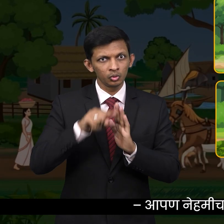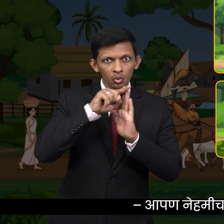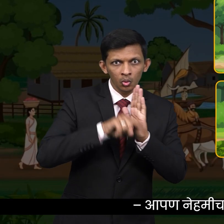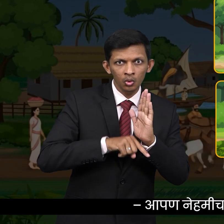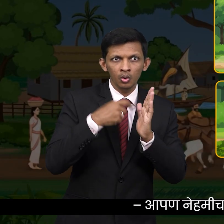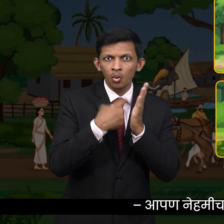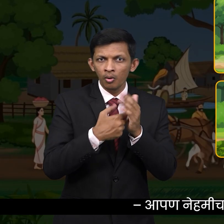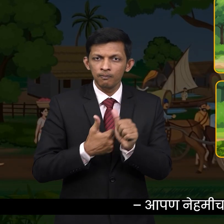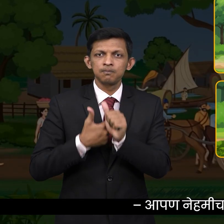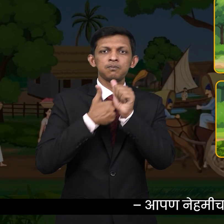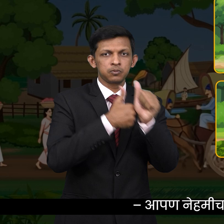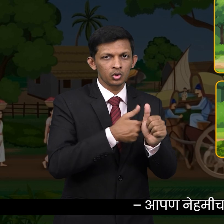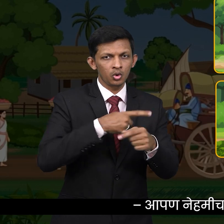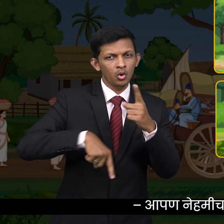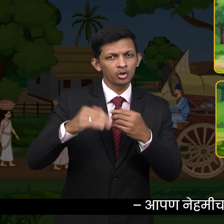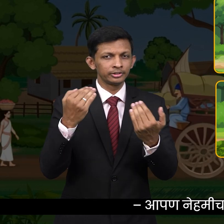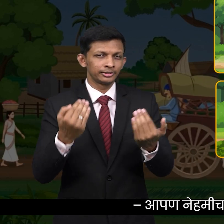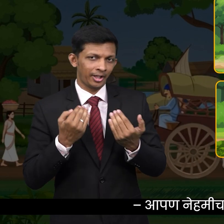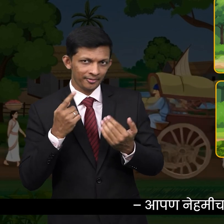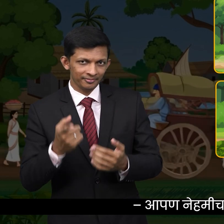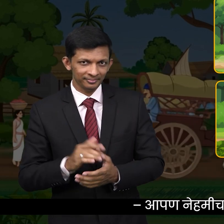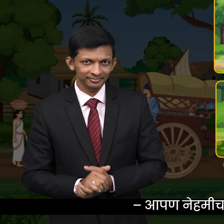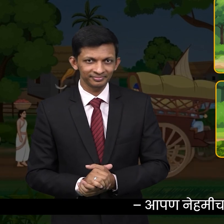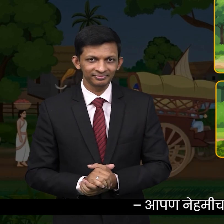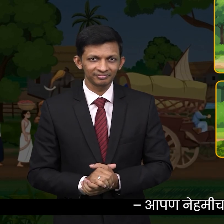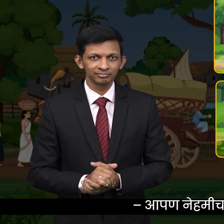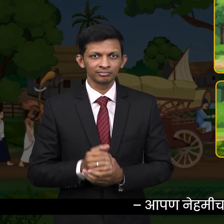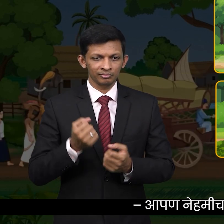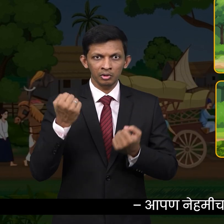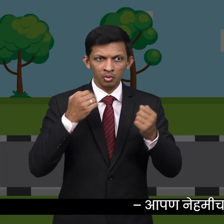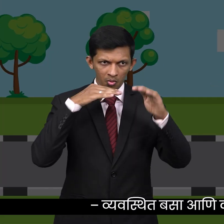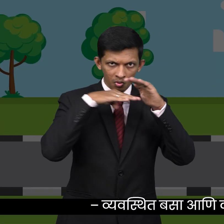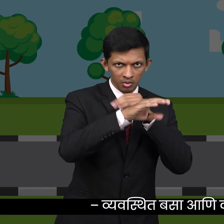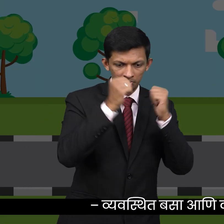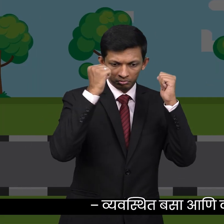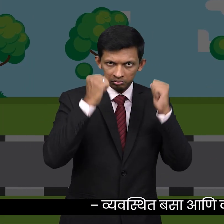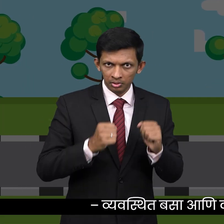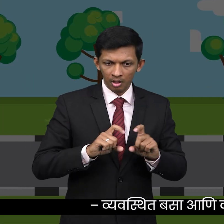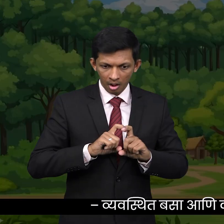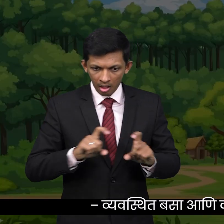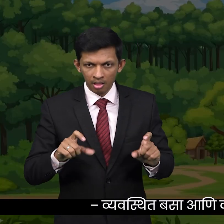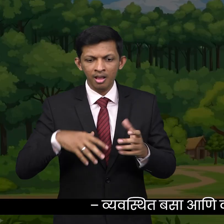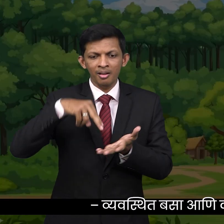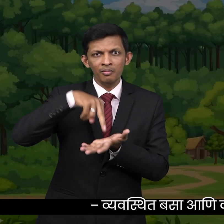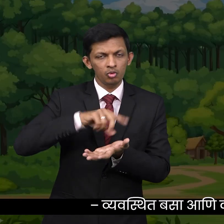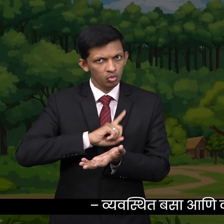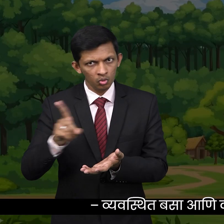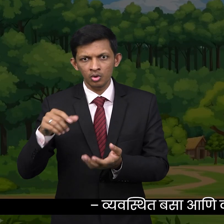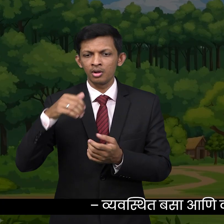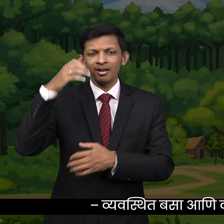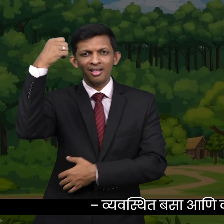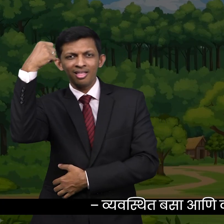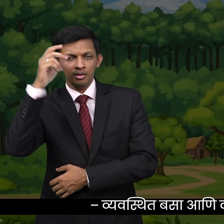आपण नेहमीच सुरक्षितपणे प्रवास केला पाहिजे. व्यवस्थित बसा